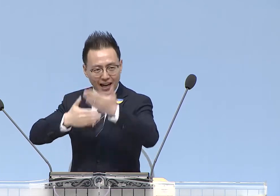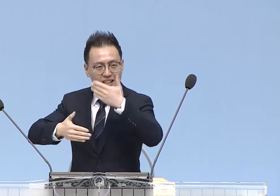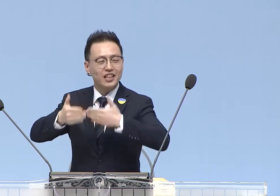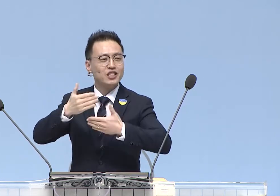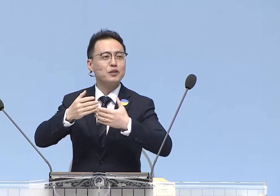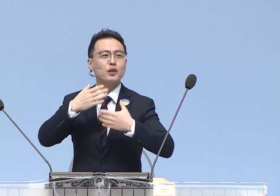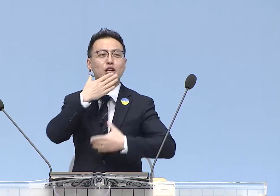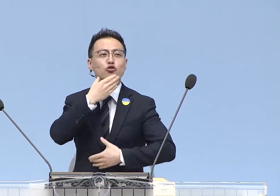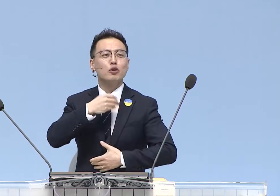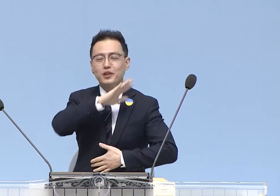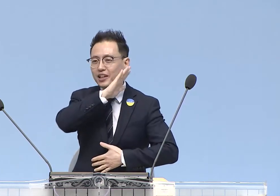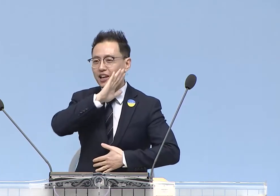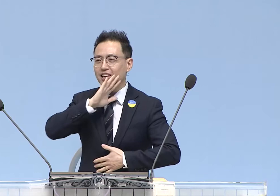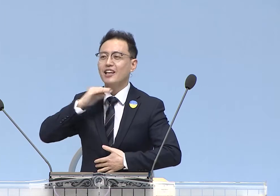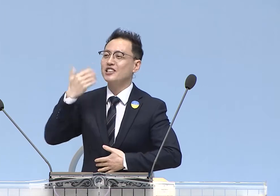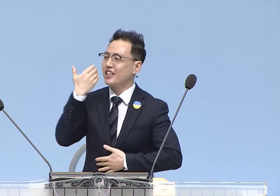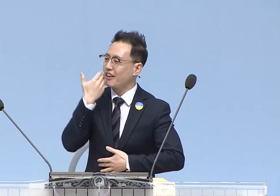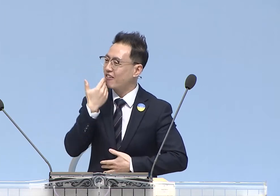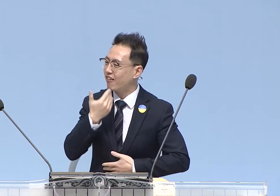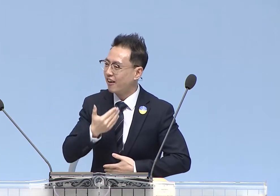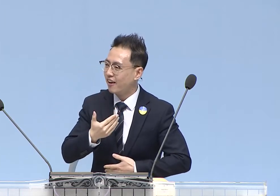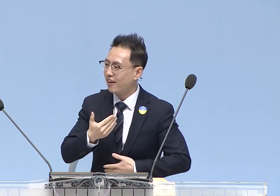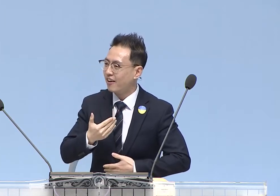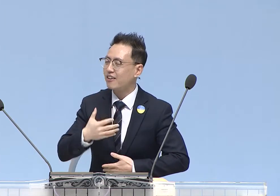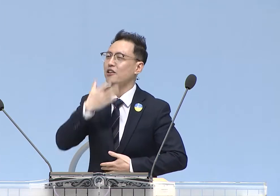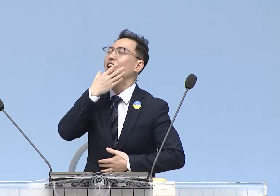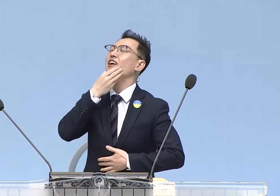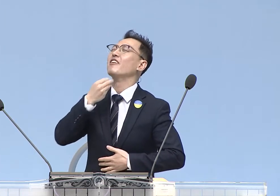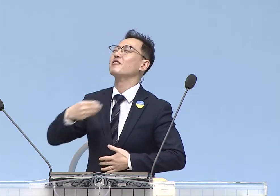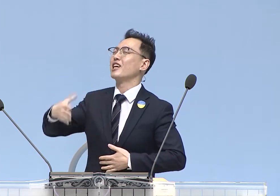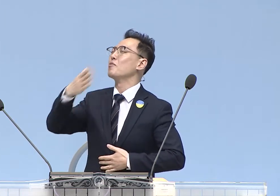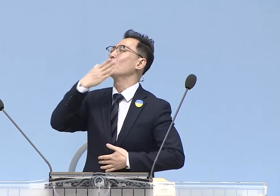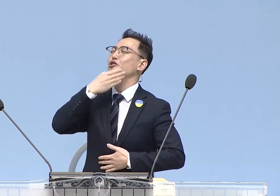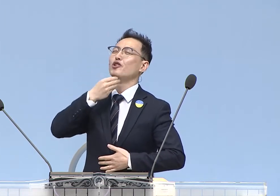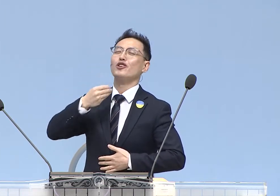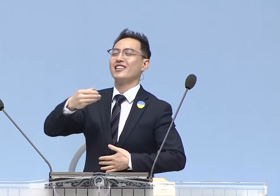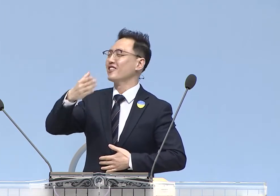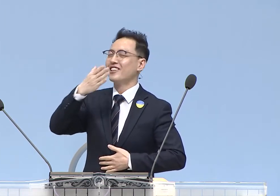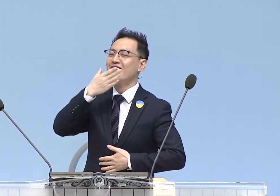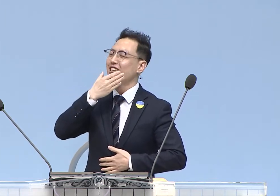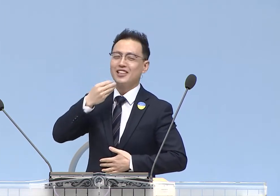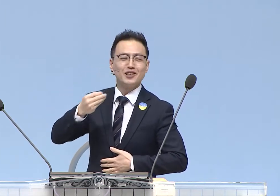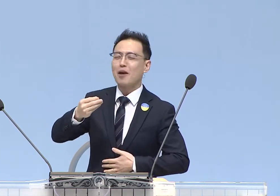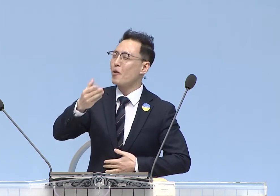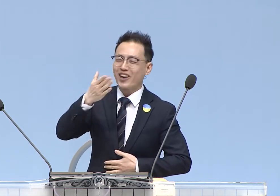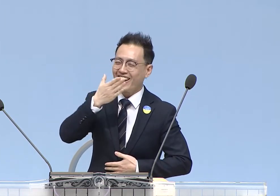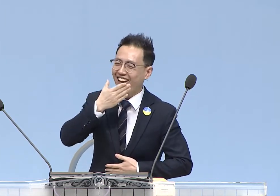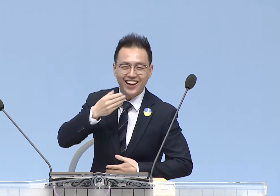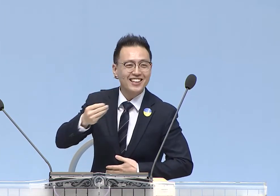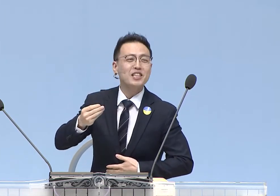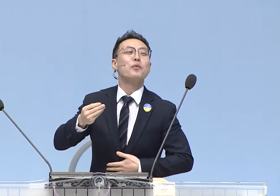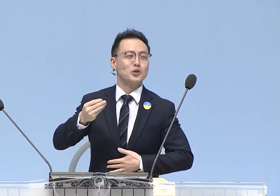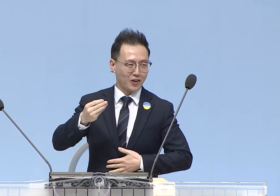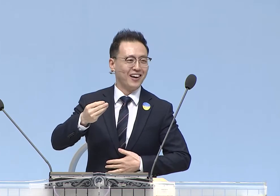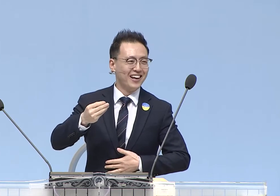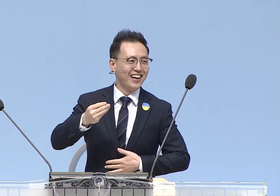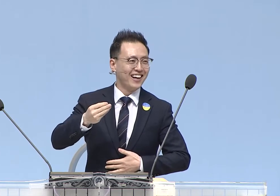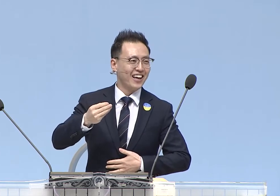이렇게 드시면 이렇게 수염 이렇게 탁 닦으시잖아요. 그래서 잘 먹었어 하는, 그래서 행복해 하는 그 표정,